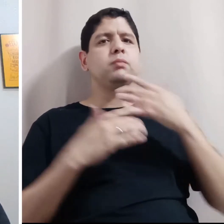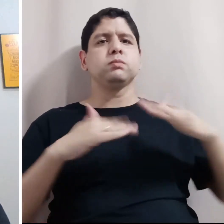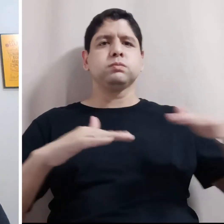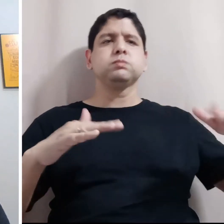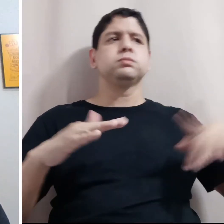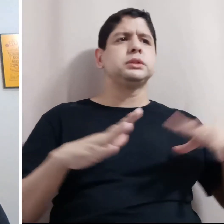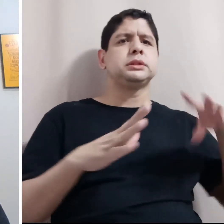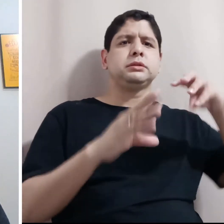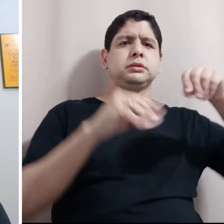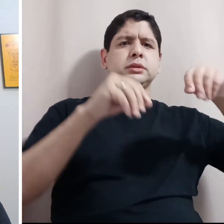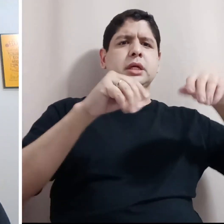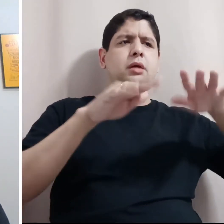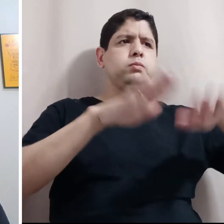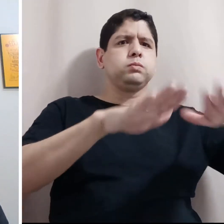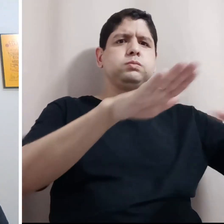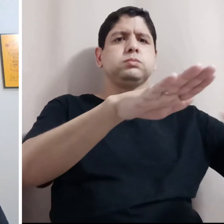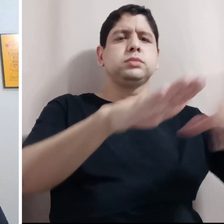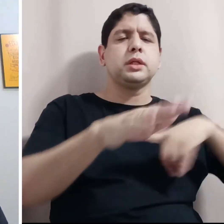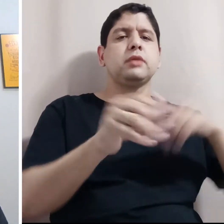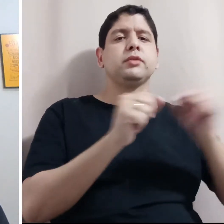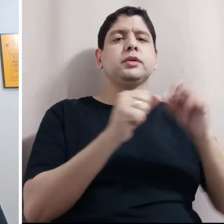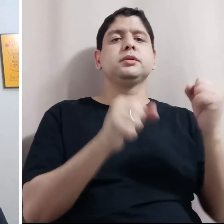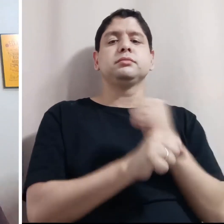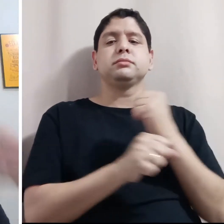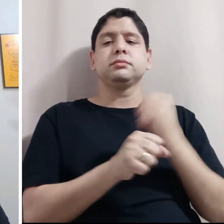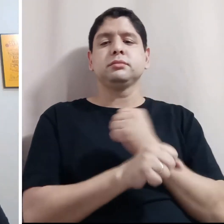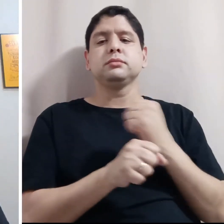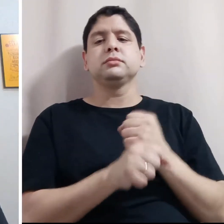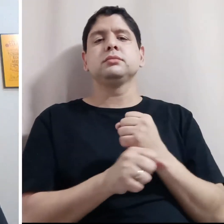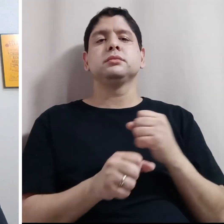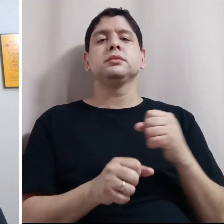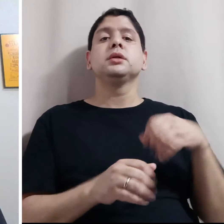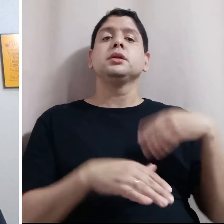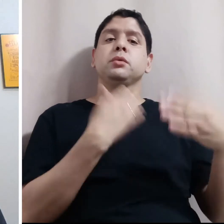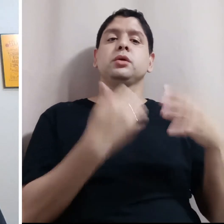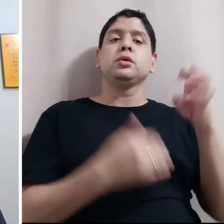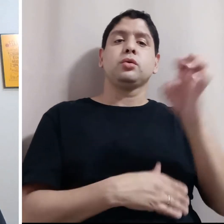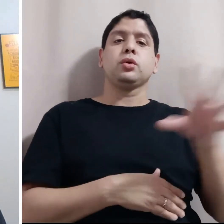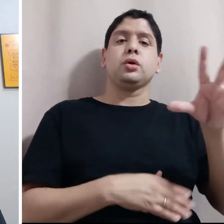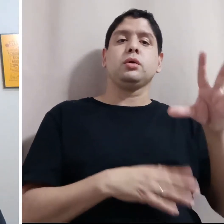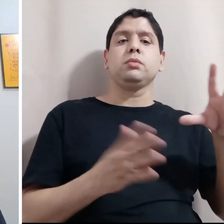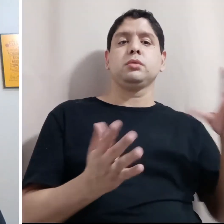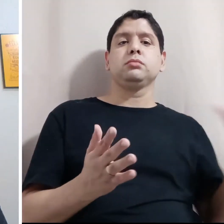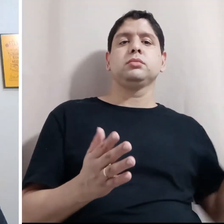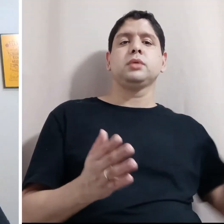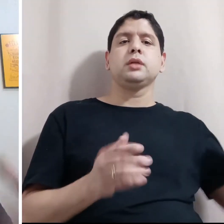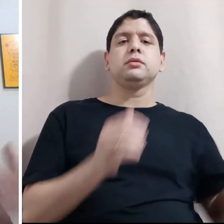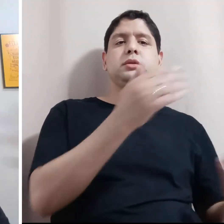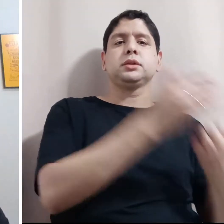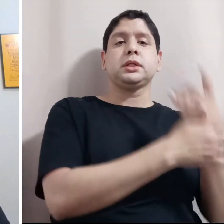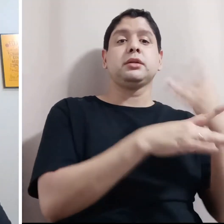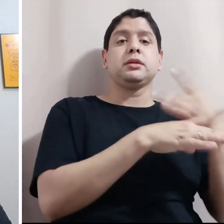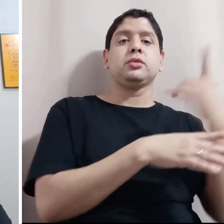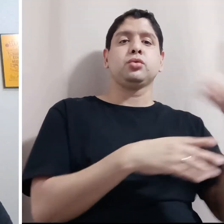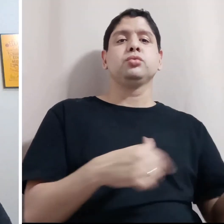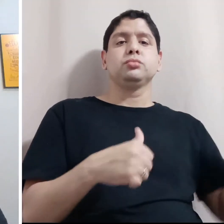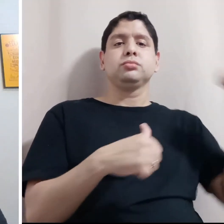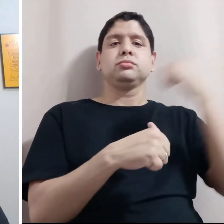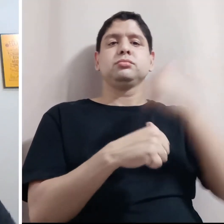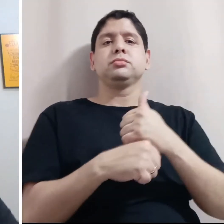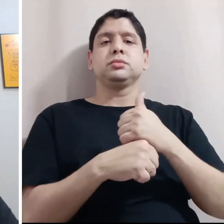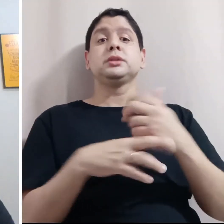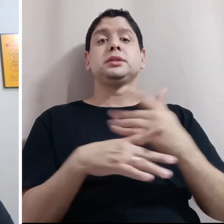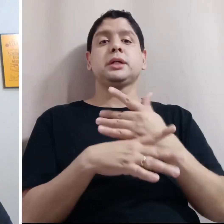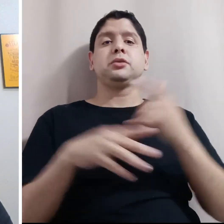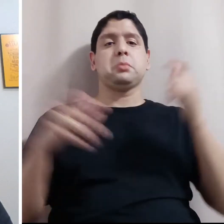povo asteca. E aí então, né, essa cidade acabou sendo mais tarde destruída pelos europeus, e em cima dela os europeus criaram